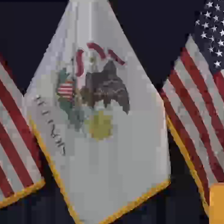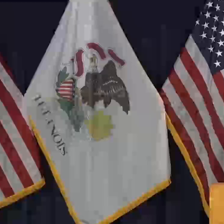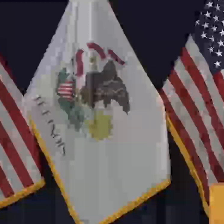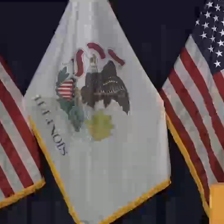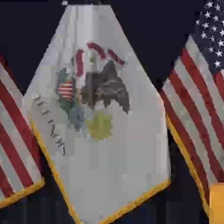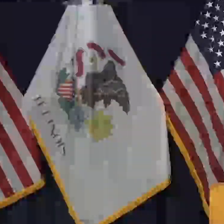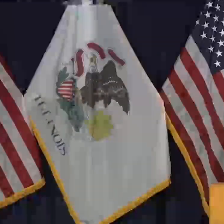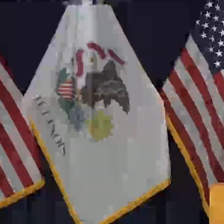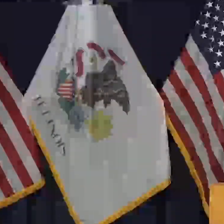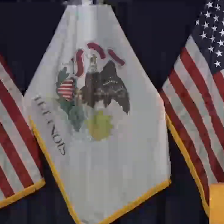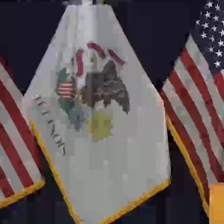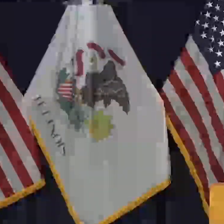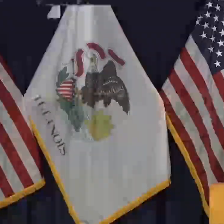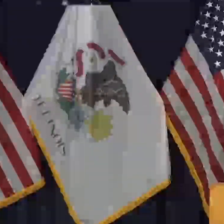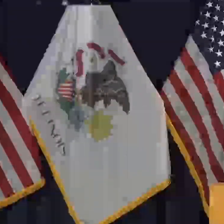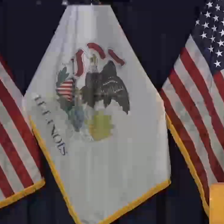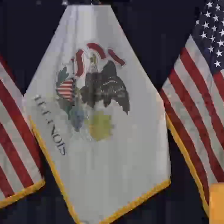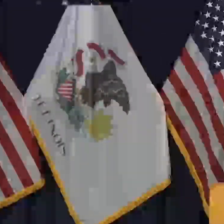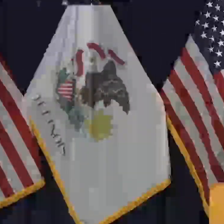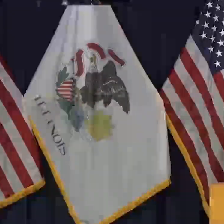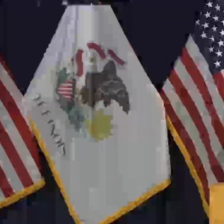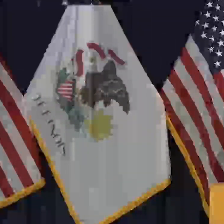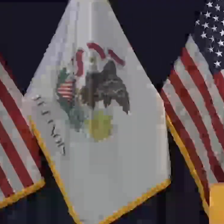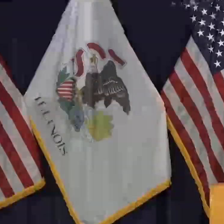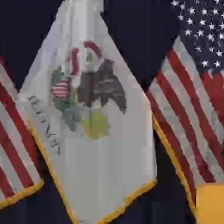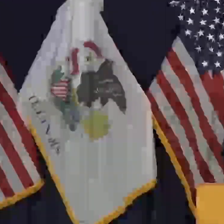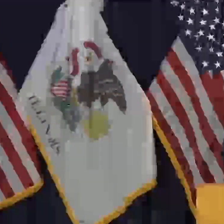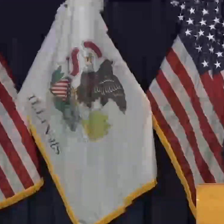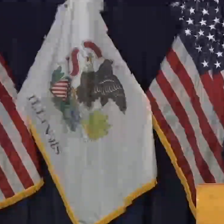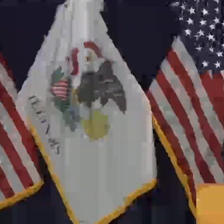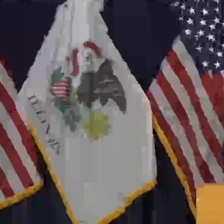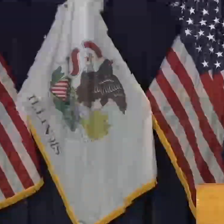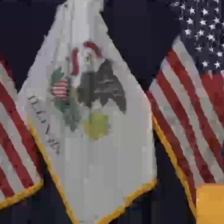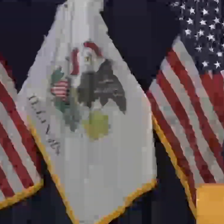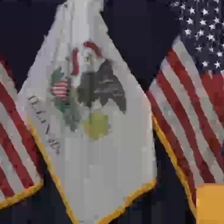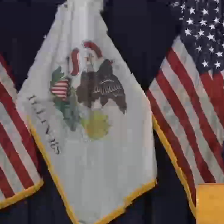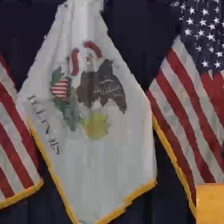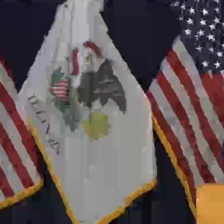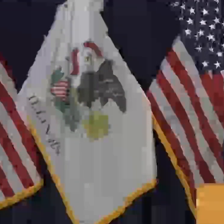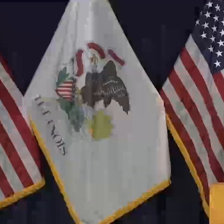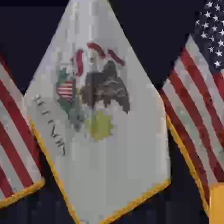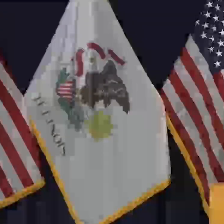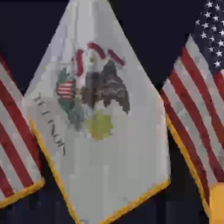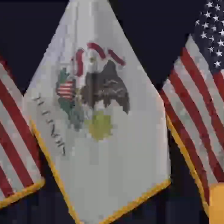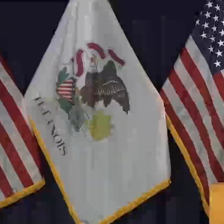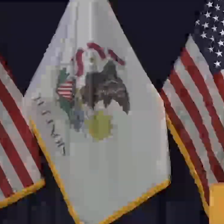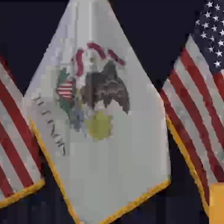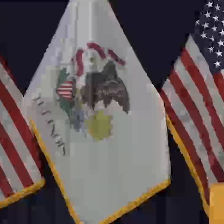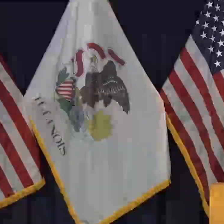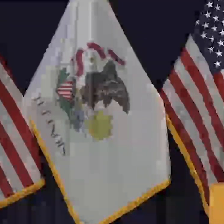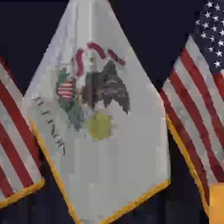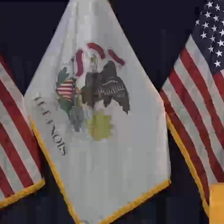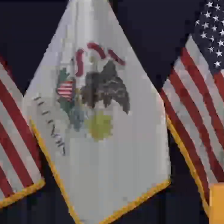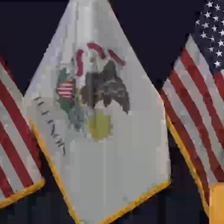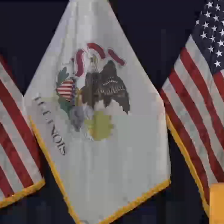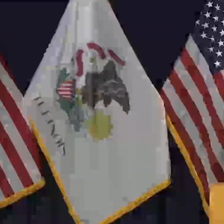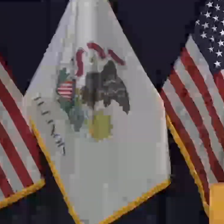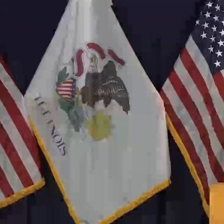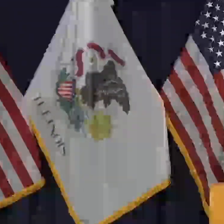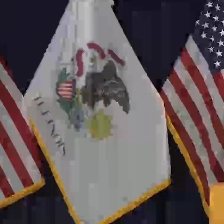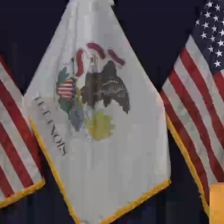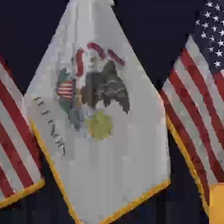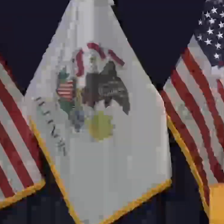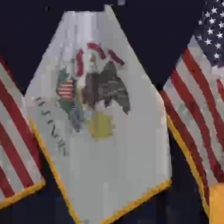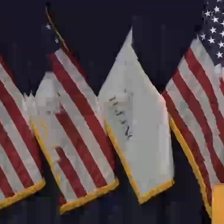hemos recibido miles de preguntas y preocupaciones de dueños de pequeños negocios latinos de Illinois, y por eso nos